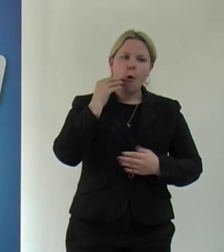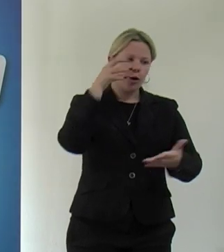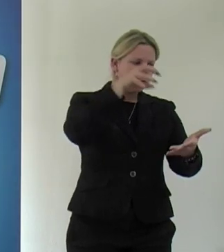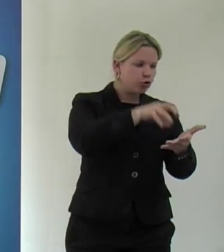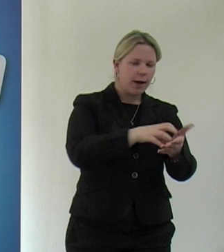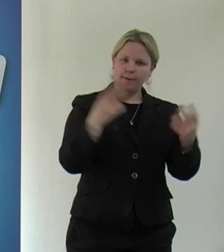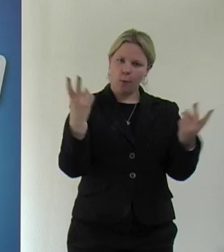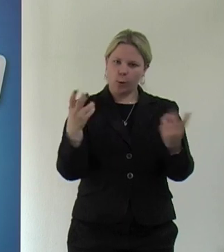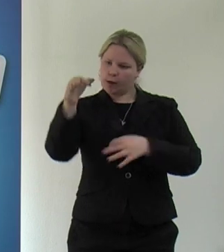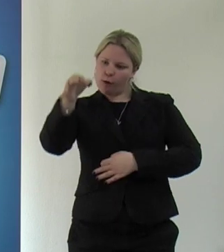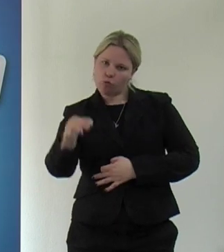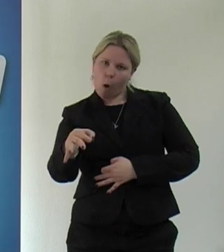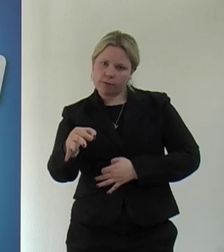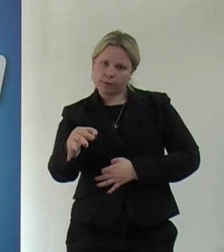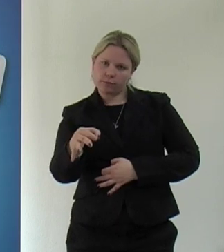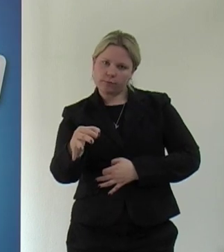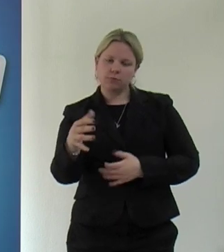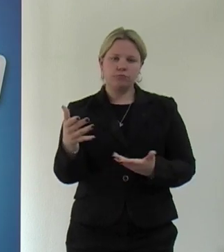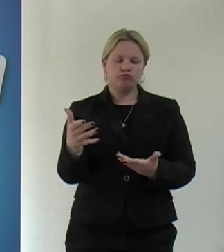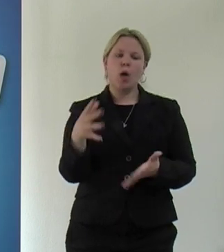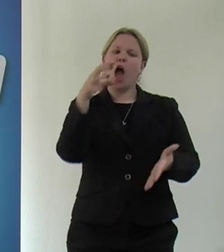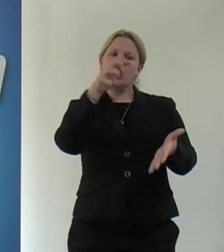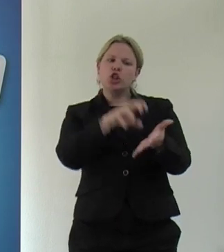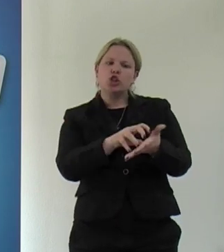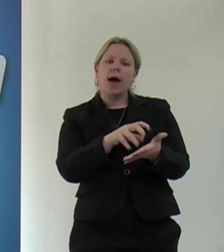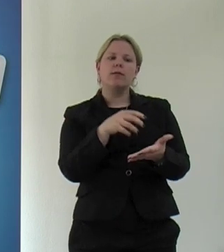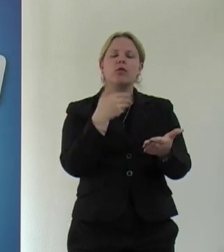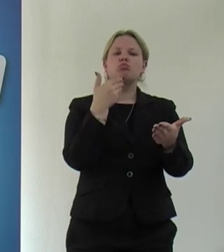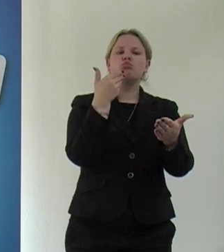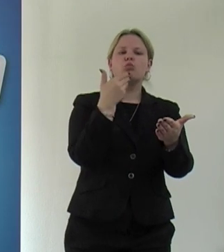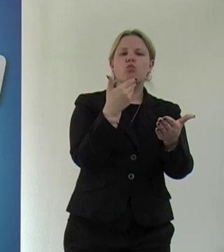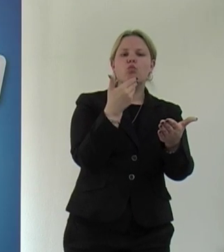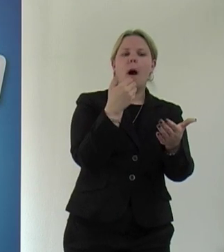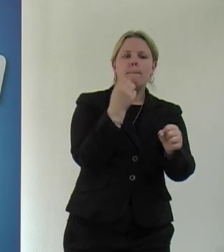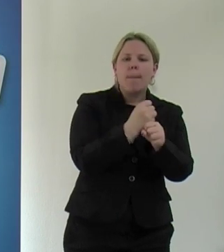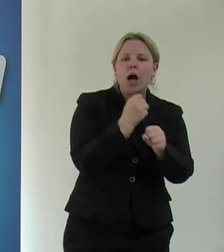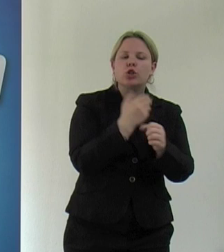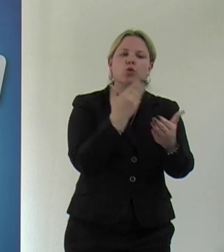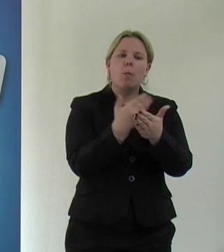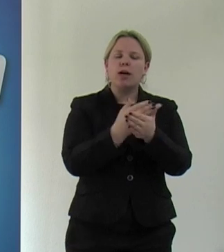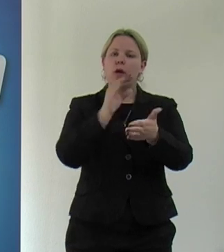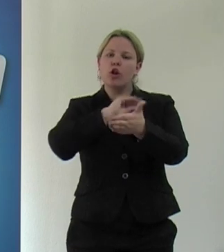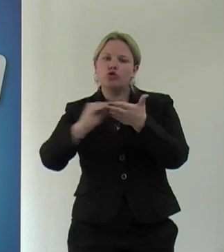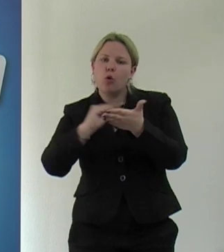einer Stadt. Die Stadt sorgt zum Beispiel für Schulen, Straßen, Schwimmbäder,